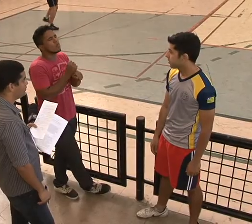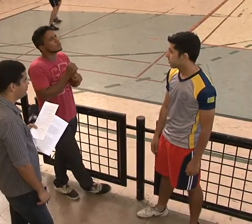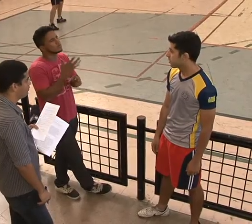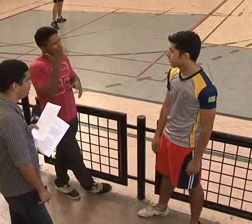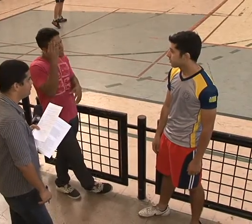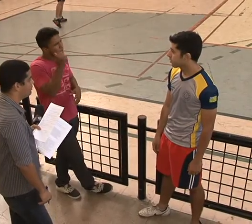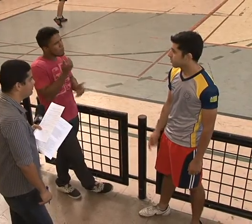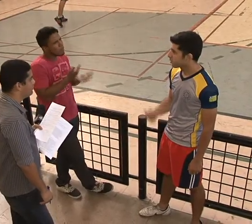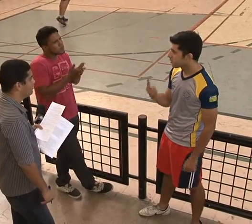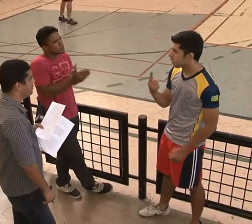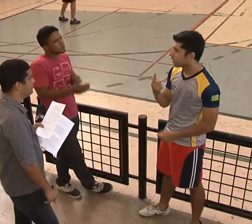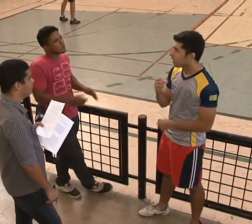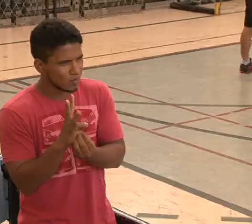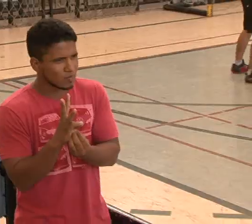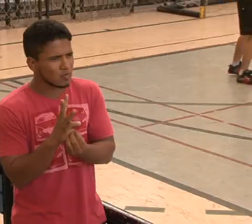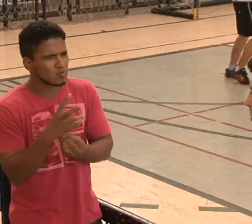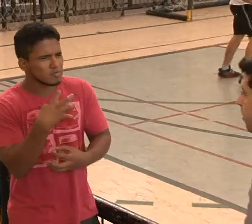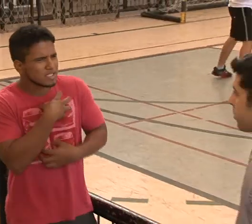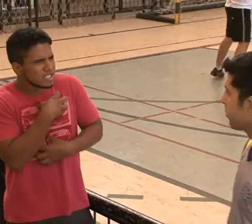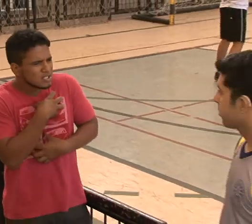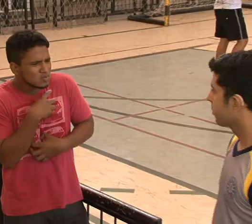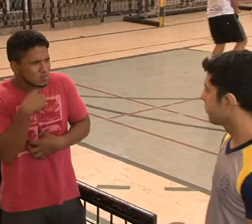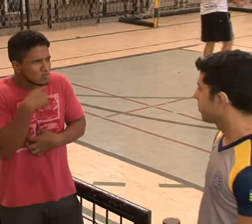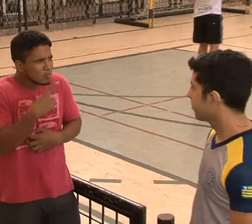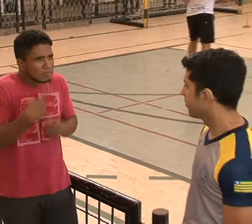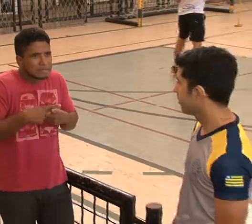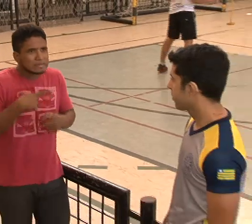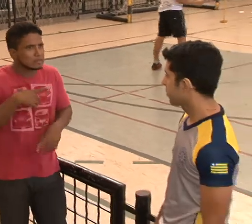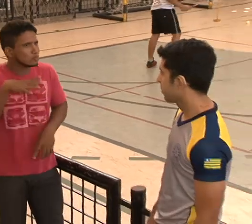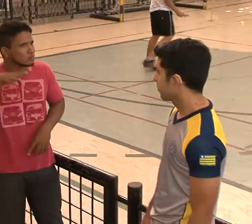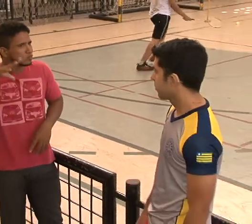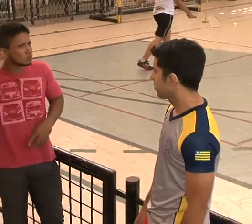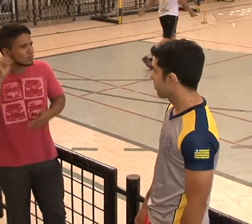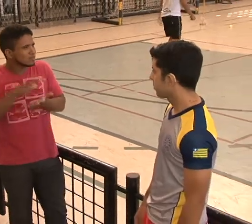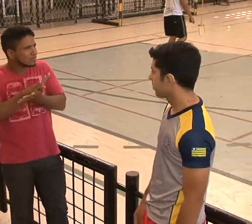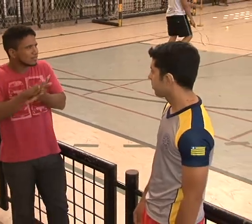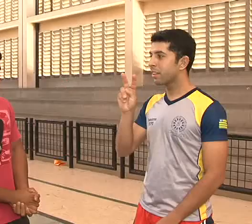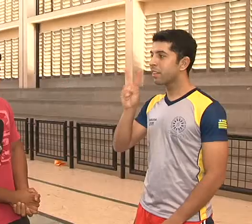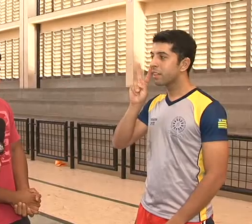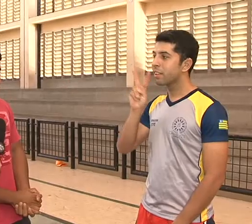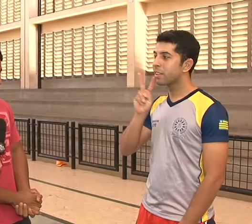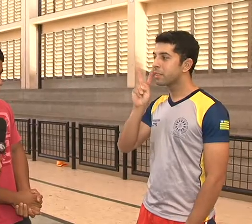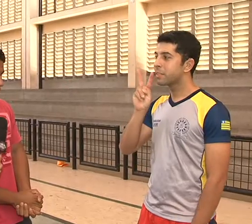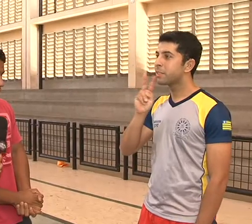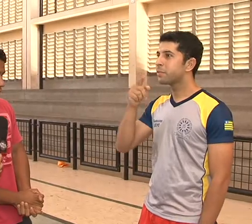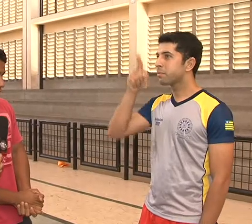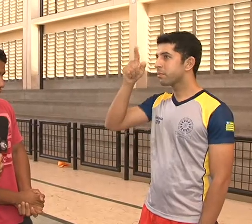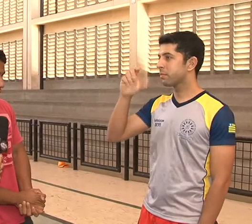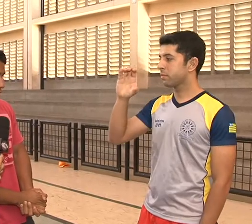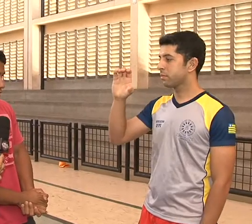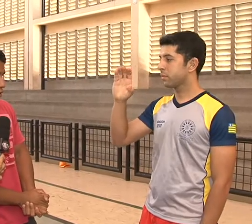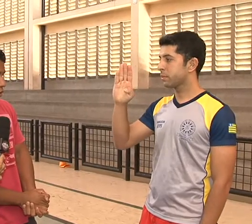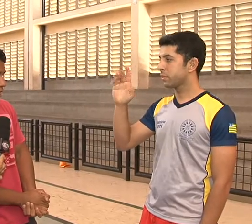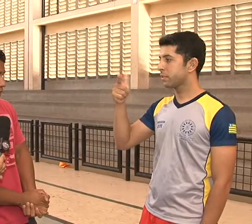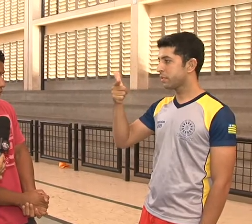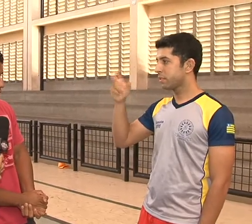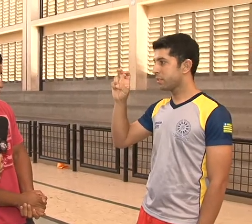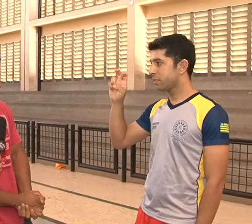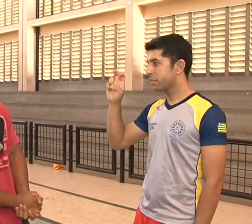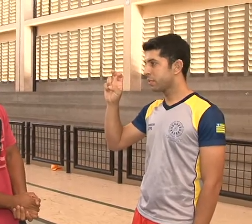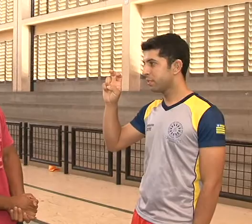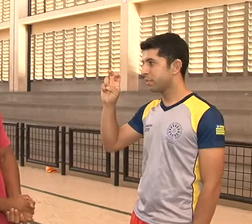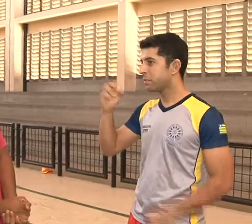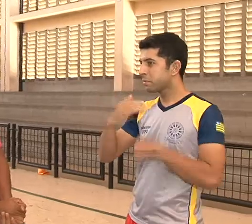equipe de reportagem contou com o apoio de Felipe Ribeiro, intérprete de Libras. A primeira vez que ele descobriu o badminton, amigo dele, Juan,